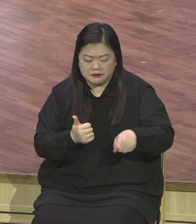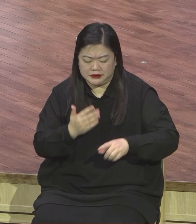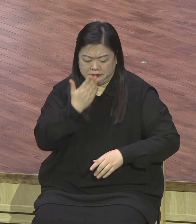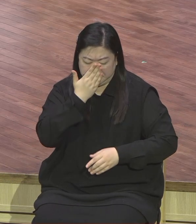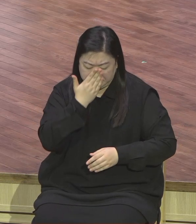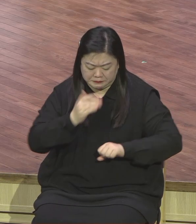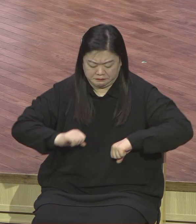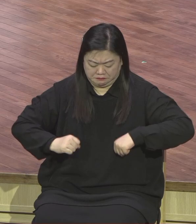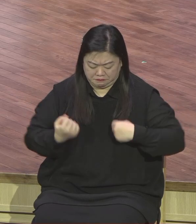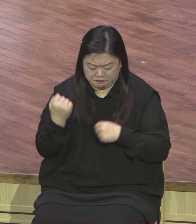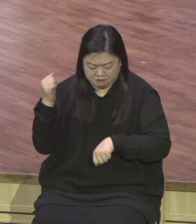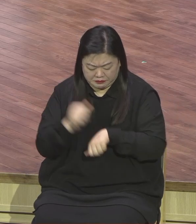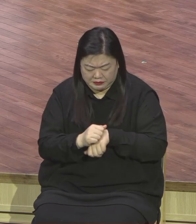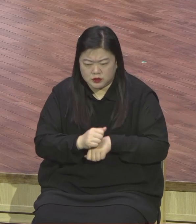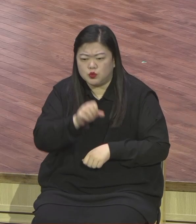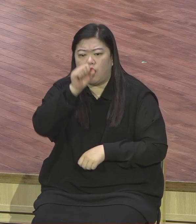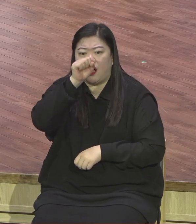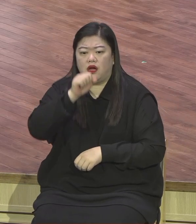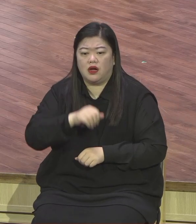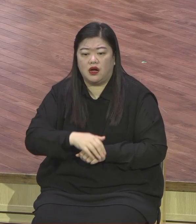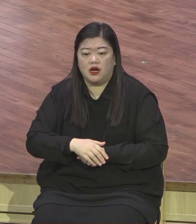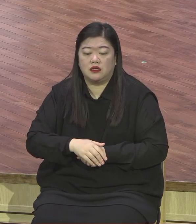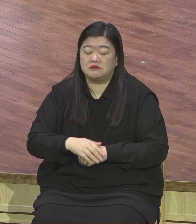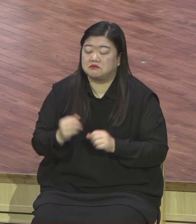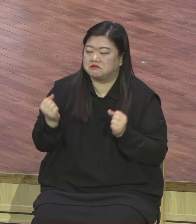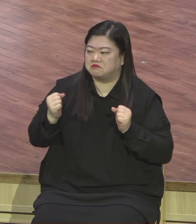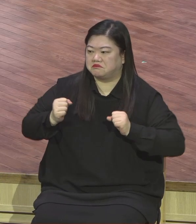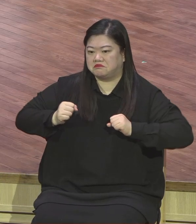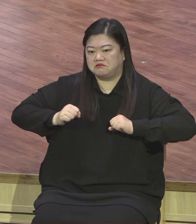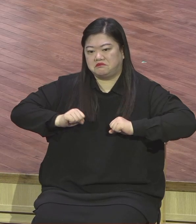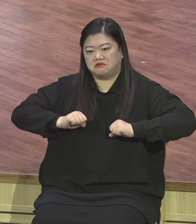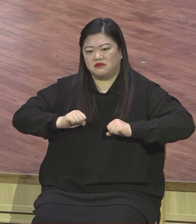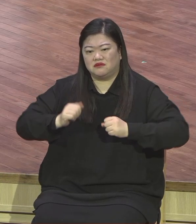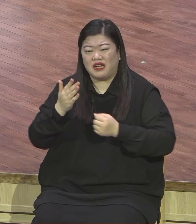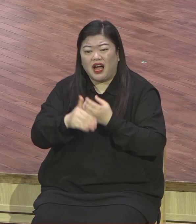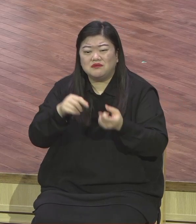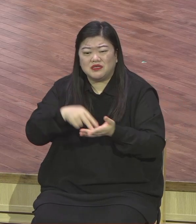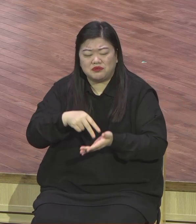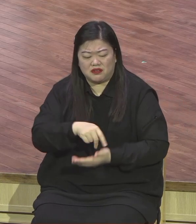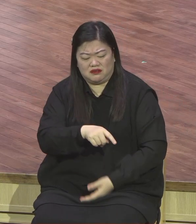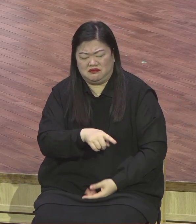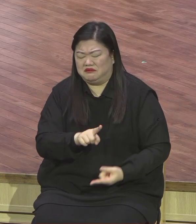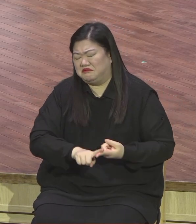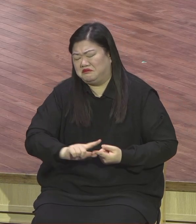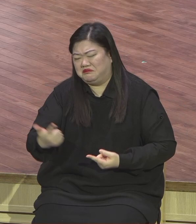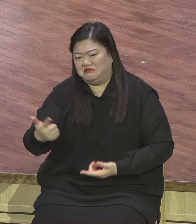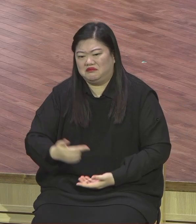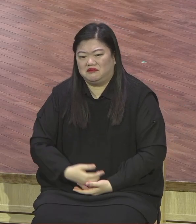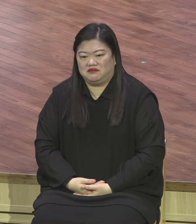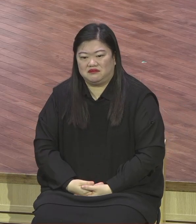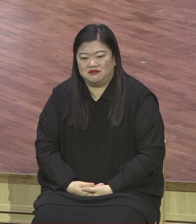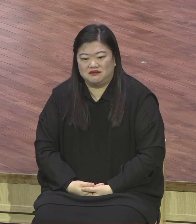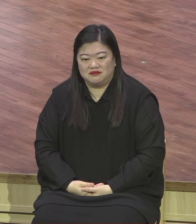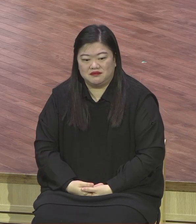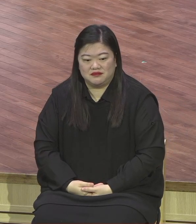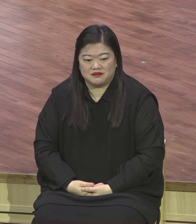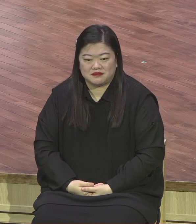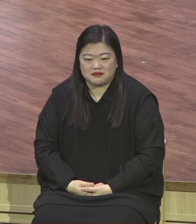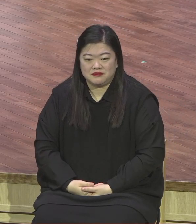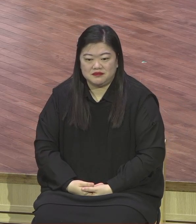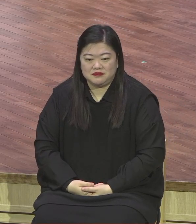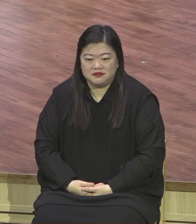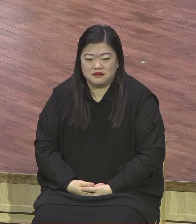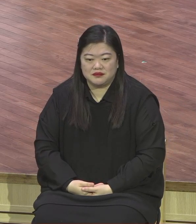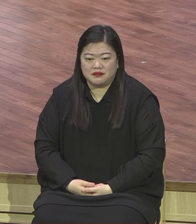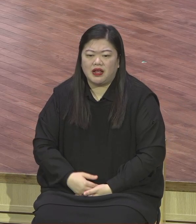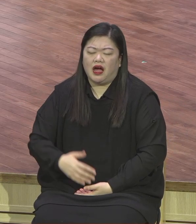대부분이 다 그래요 하나님께서 서시는 기준은 내 능력이 아니라는 사실이 나는